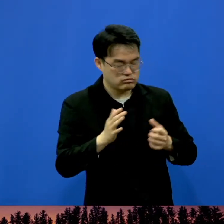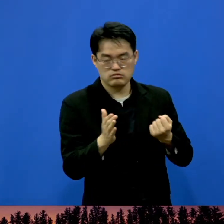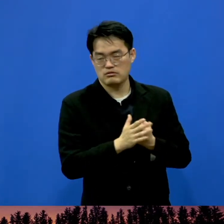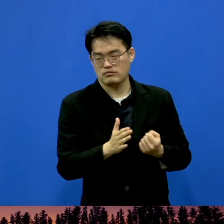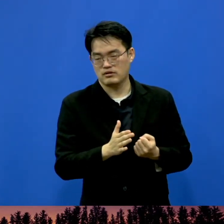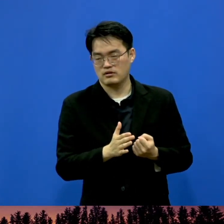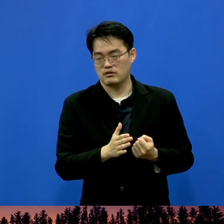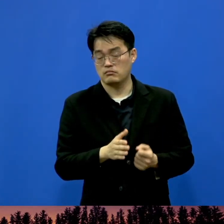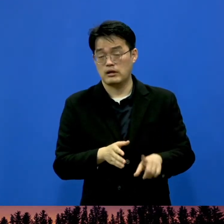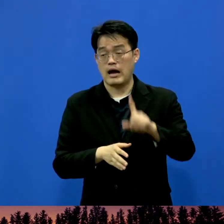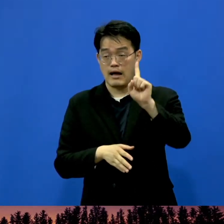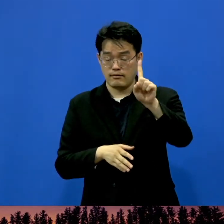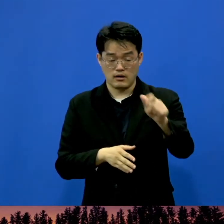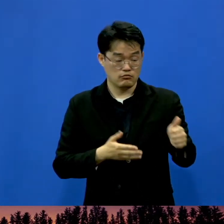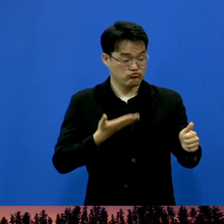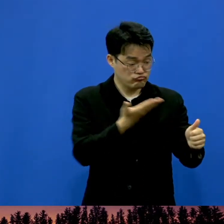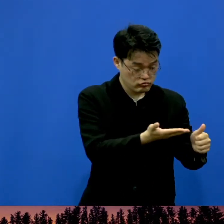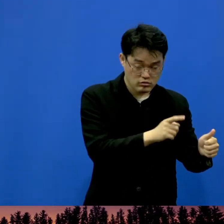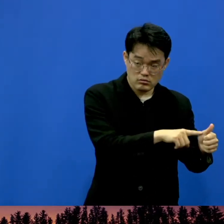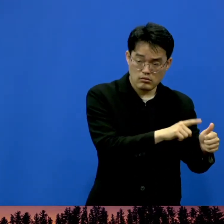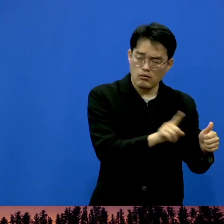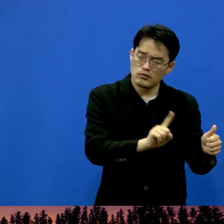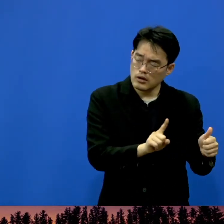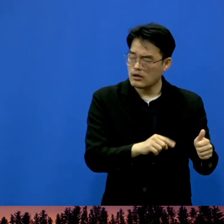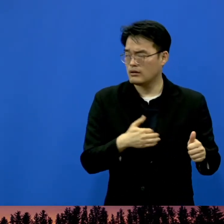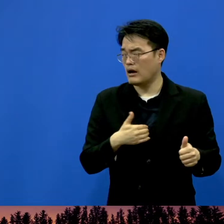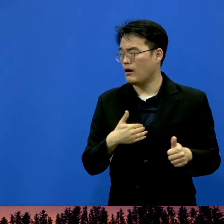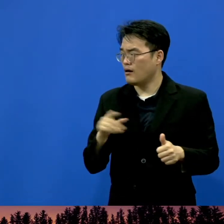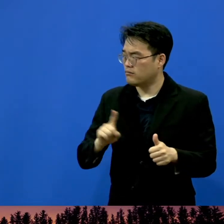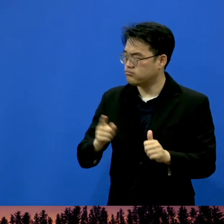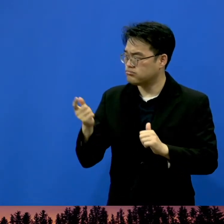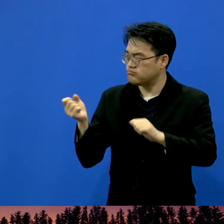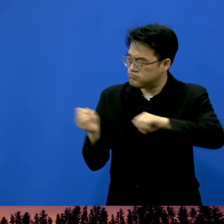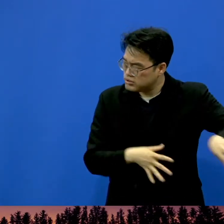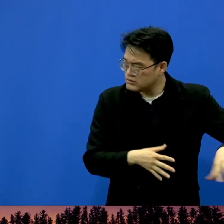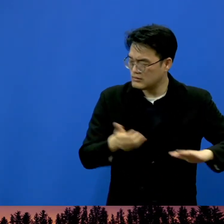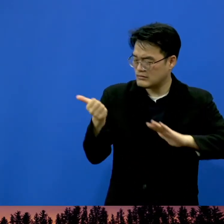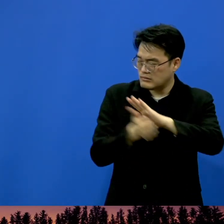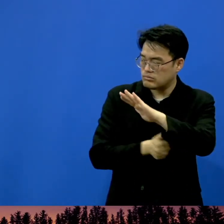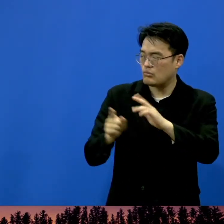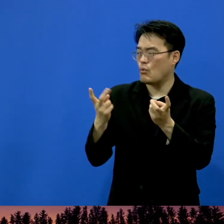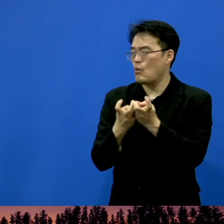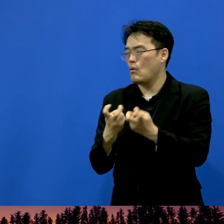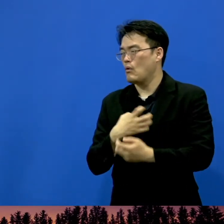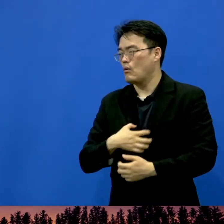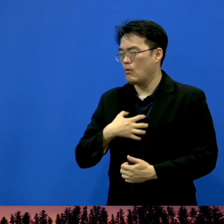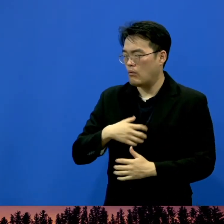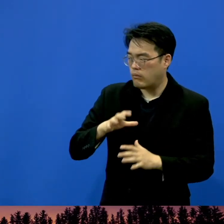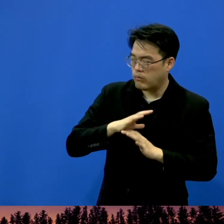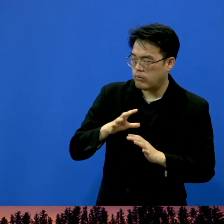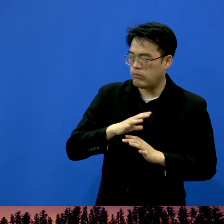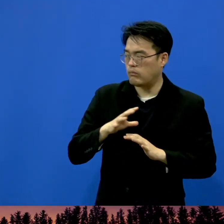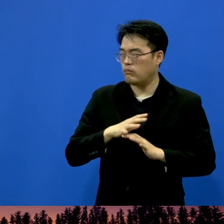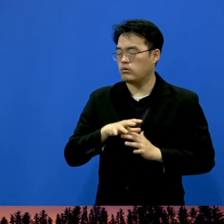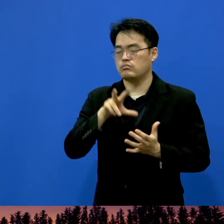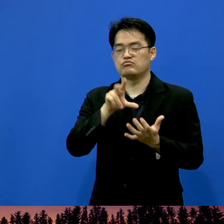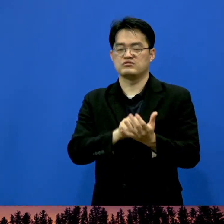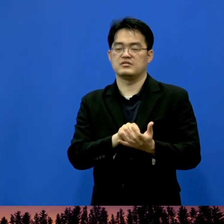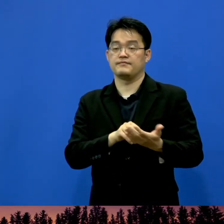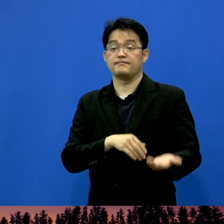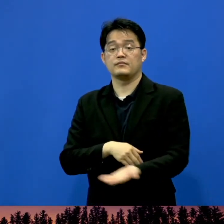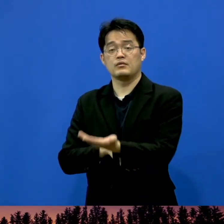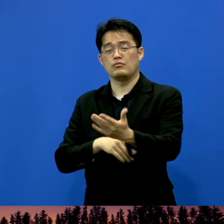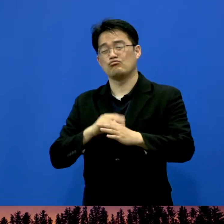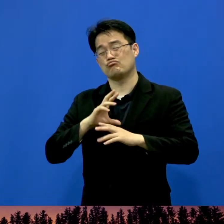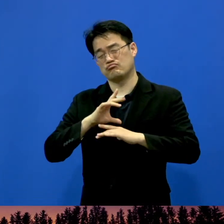거죠. 잃어버리면 어떡하나, 실패하면 어떡하나. 실패를 두려워하는 것이죠. 자, 여러분, 이 두려움이라는 건